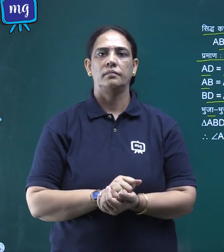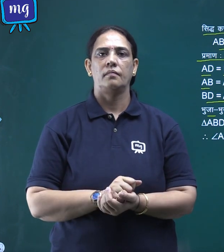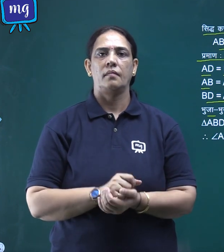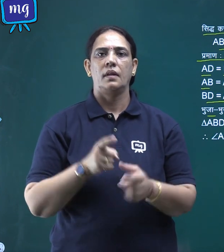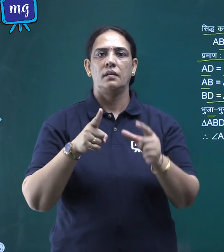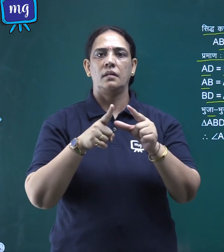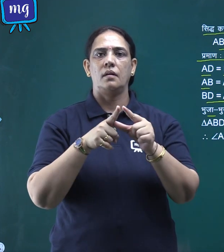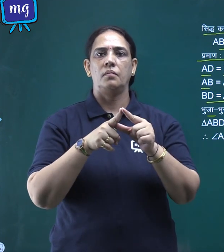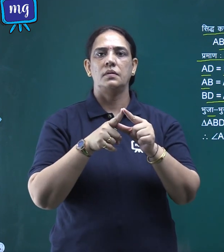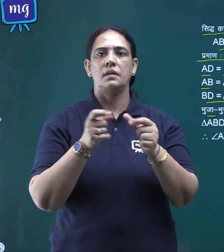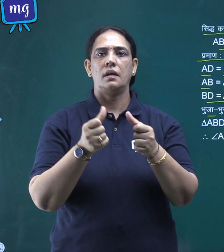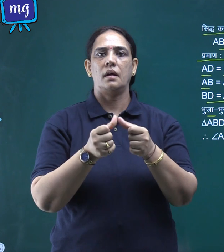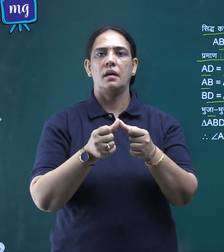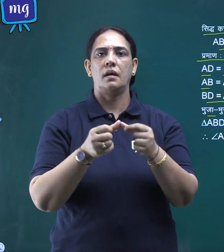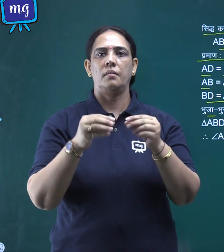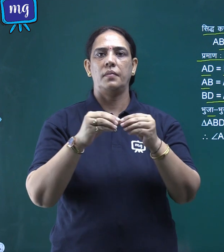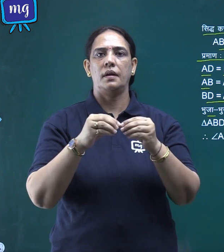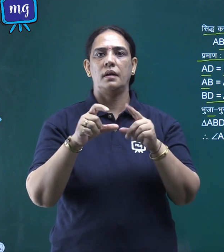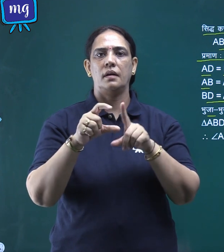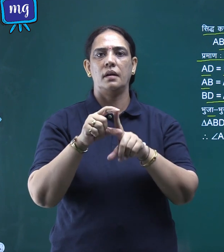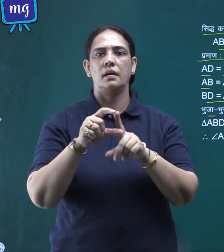त्रिभुज ए बी डी